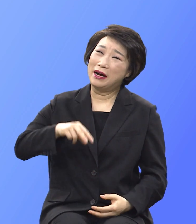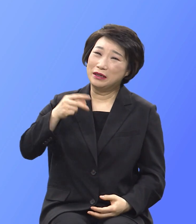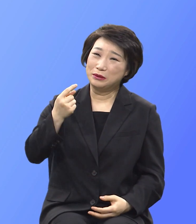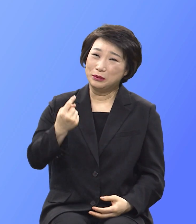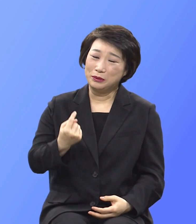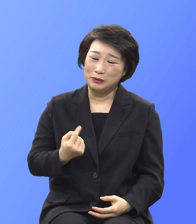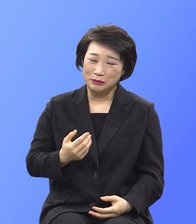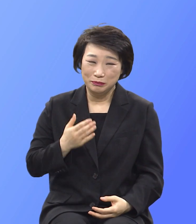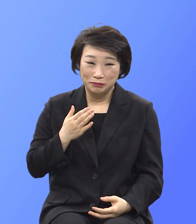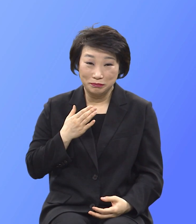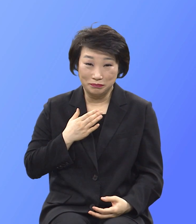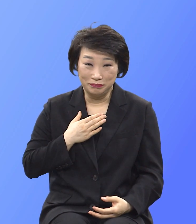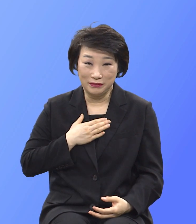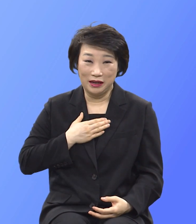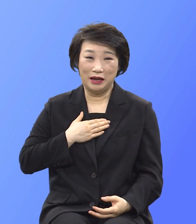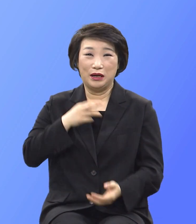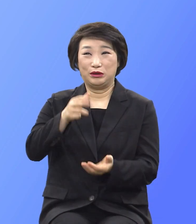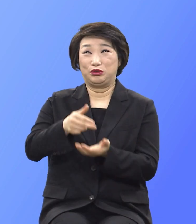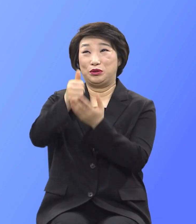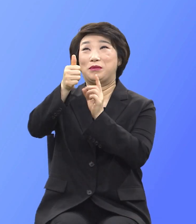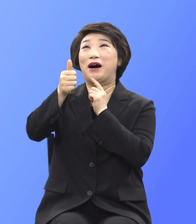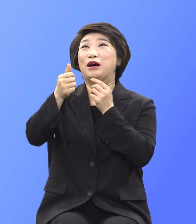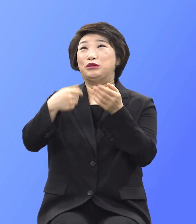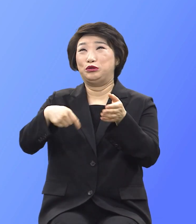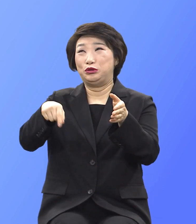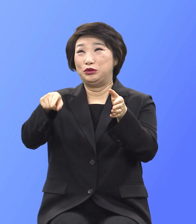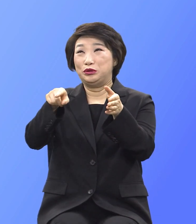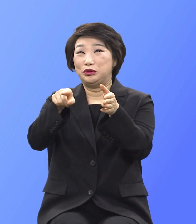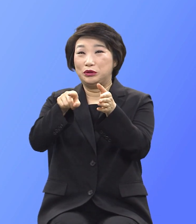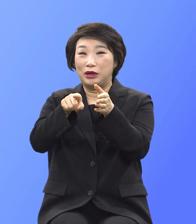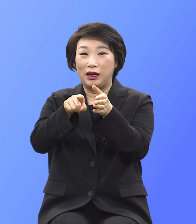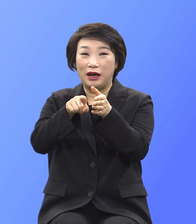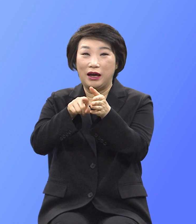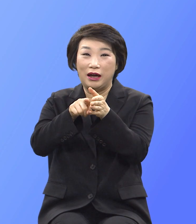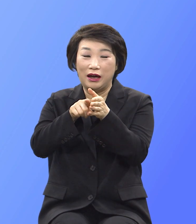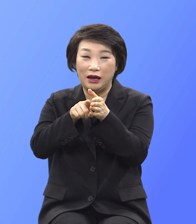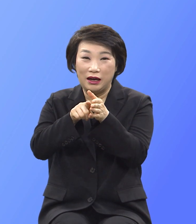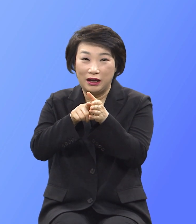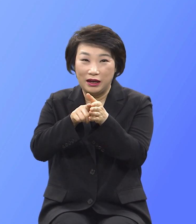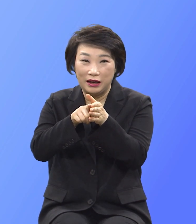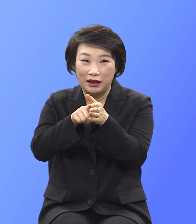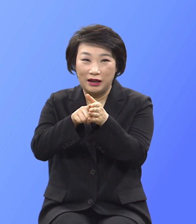환난이 와도 내 주만 위해